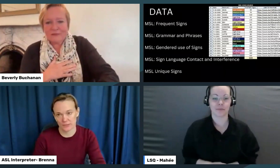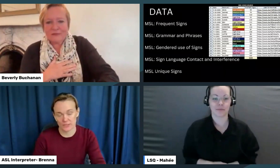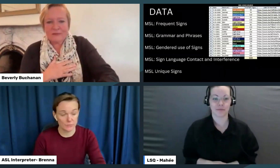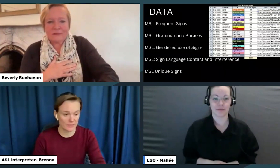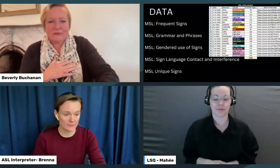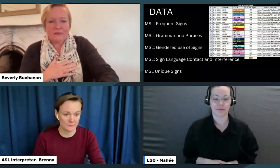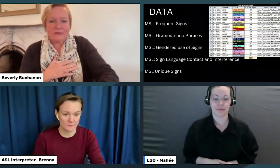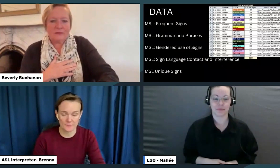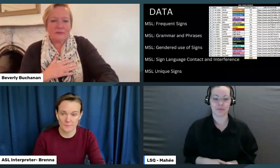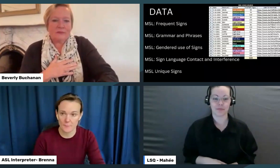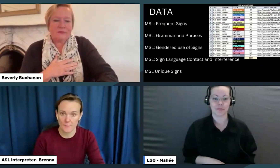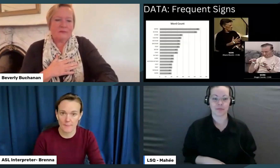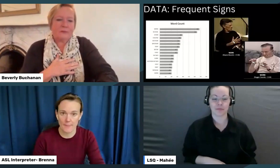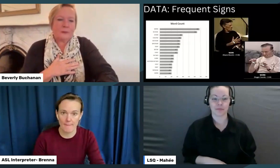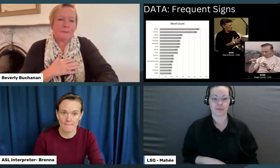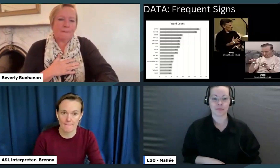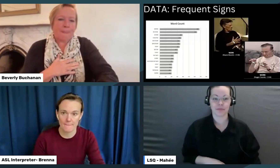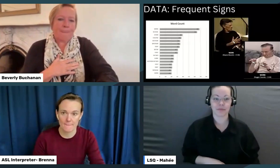qui sont uniques.